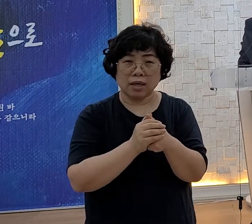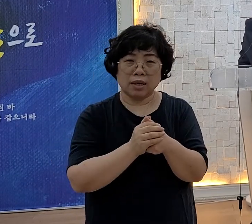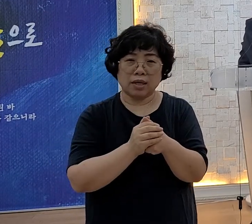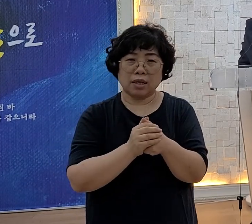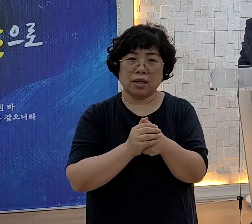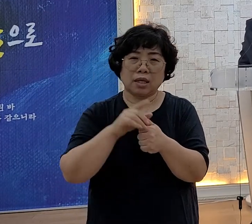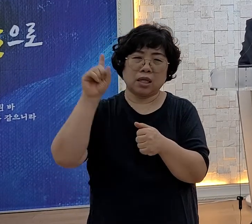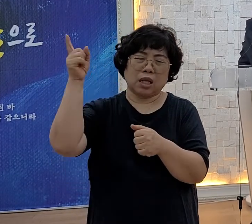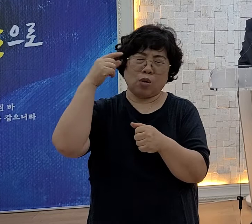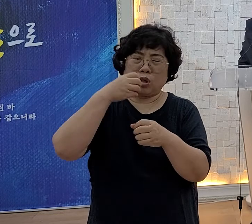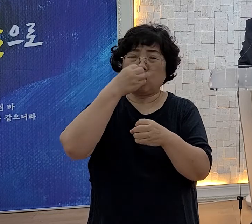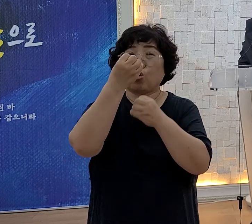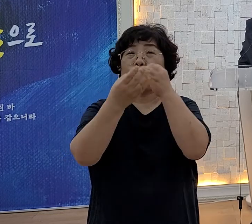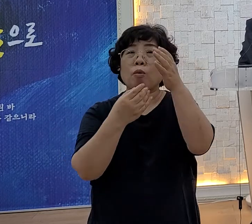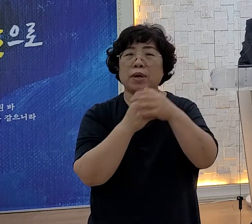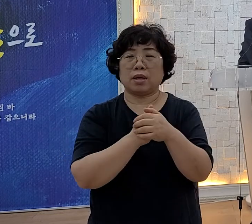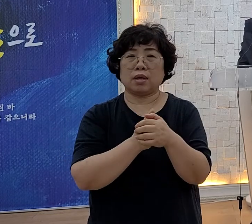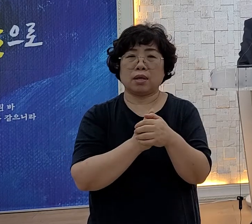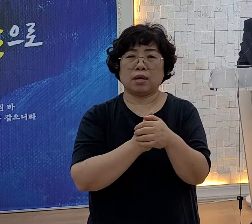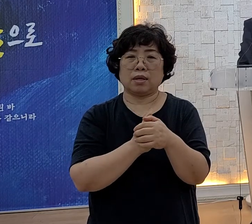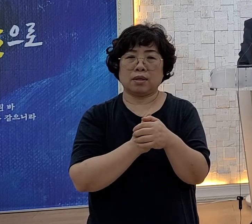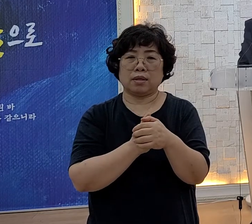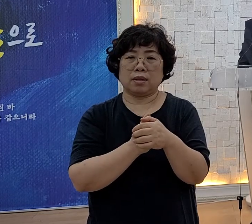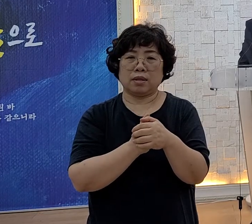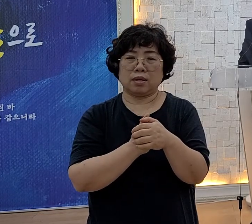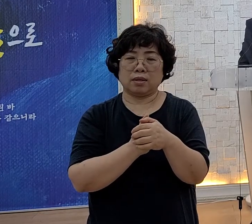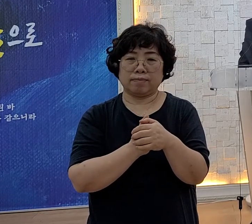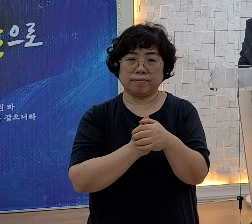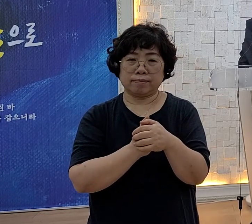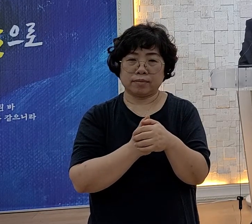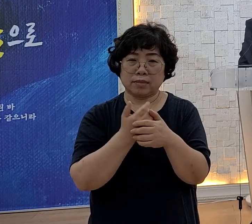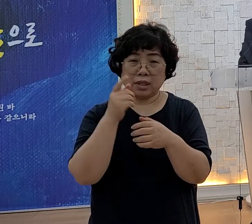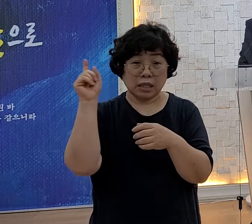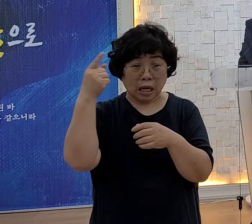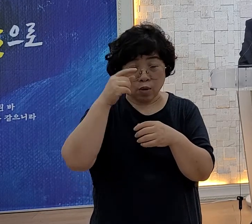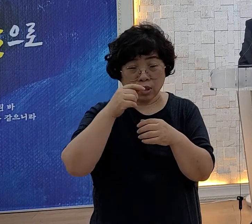다윗의 역사는 뭡니까? 이스라엘 역사의 최고의 왕.